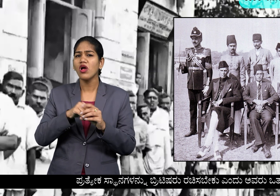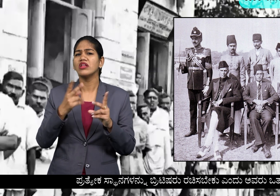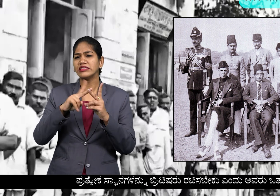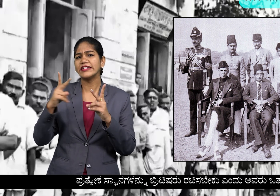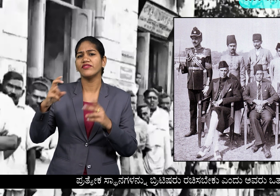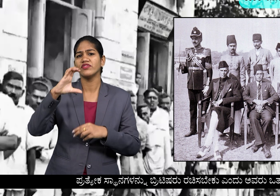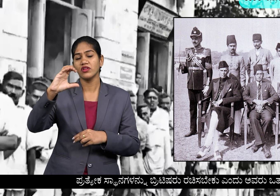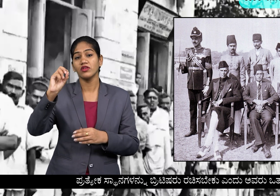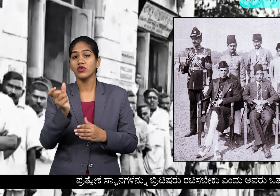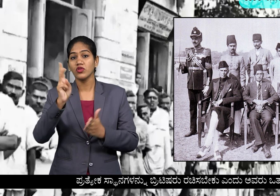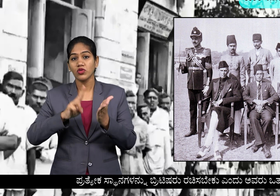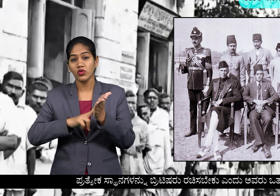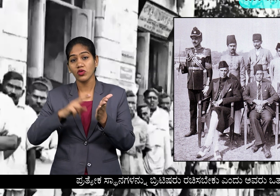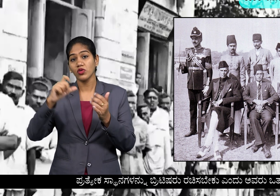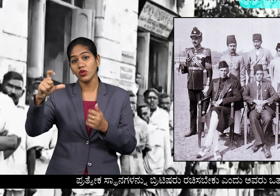ಅವರು ಒತ್ತಾಯಿಸಿದರು.